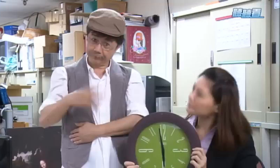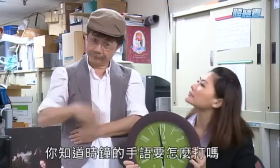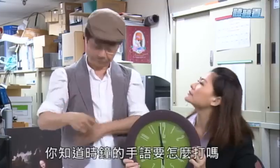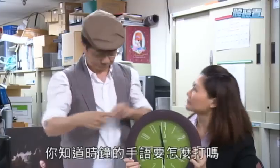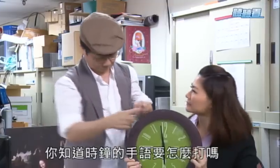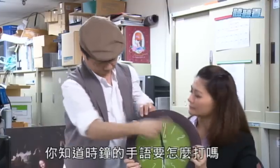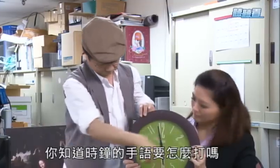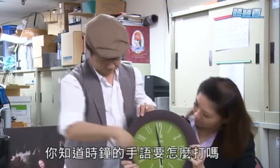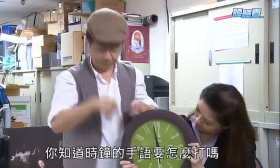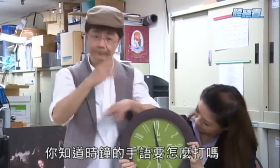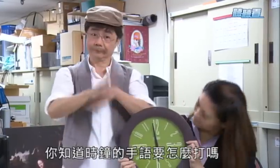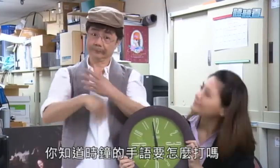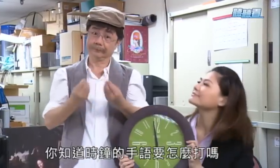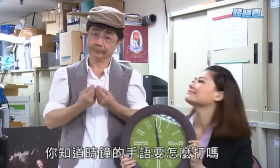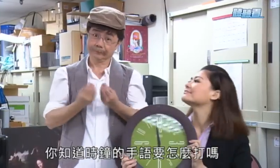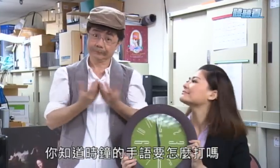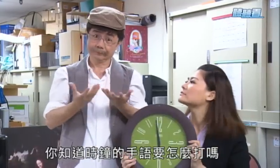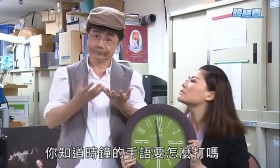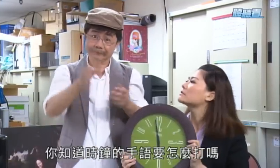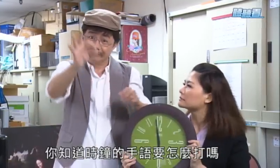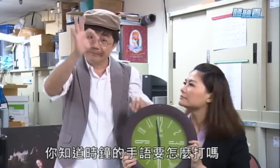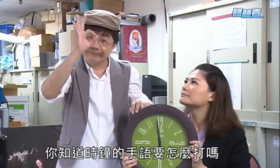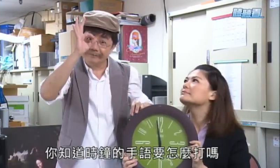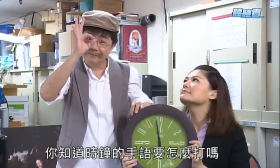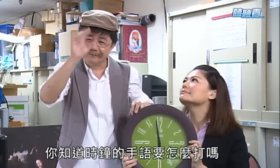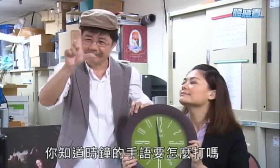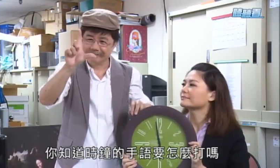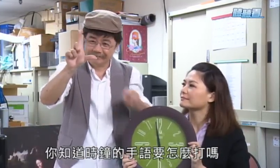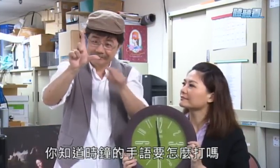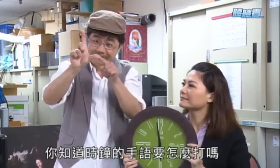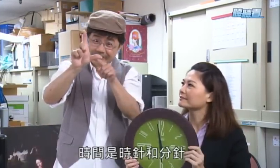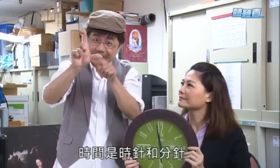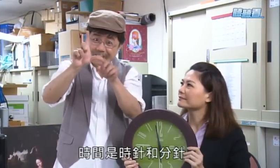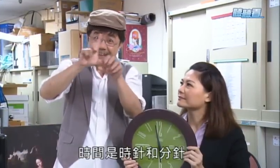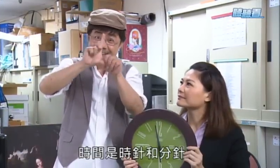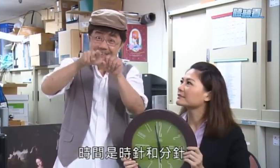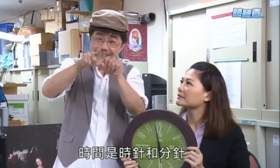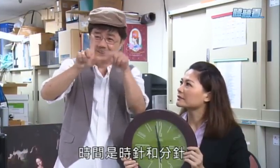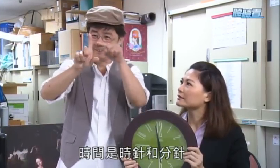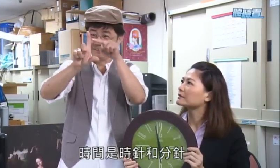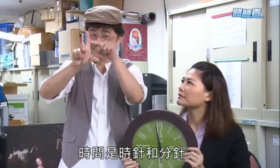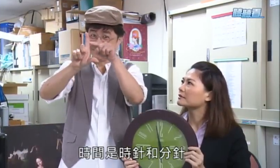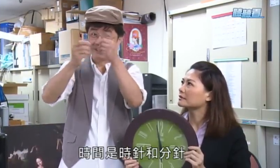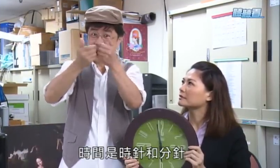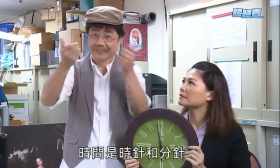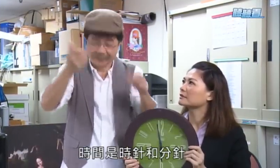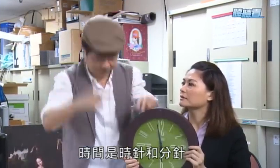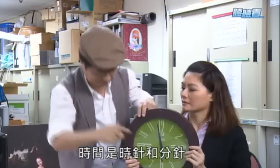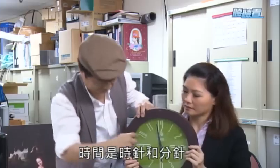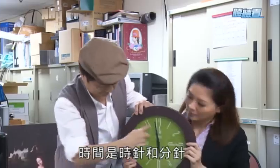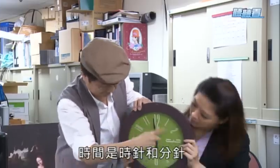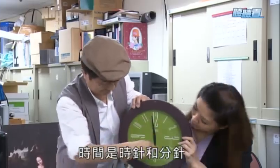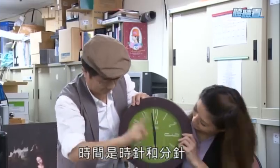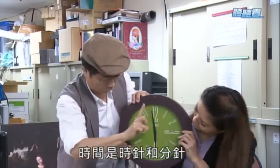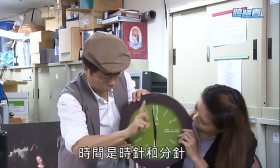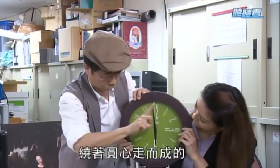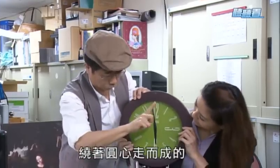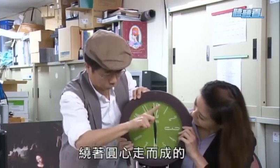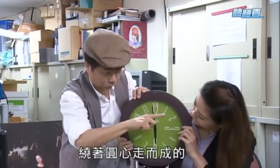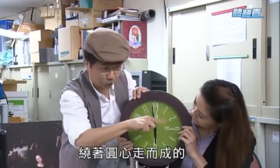你知道时钟的手语要怎么打吗？时间呢，是时针和分针绕着圆心